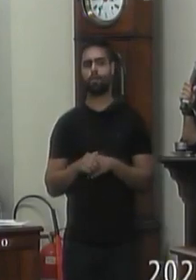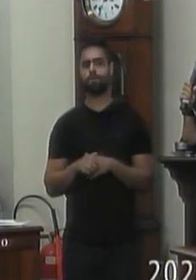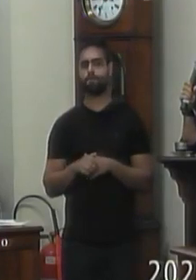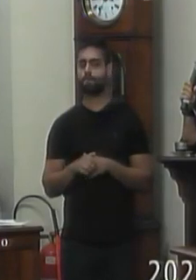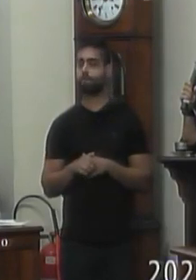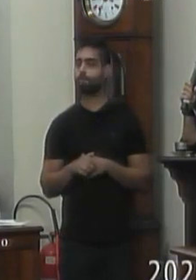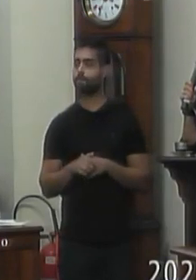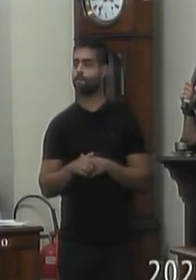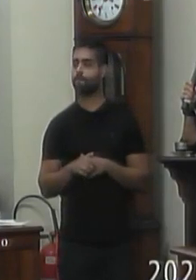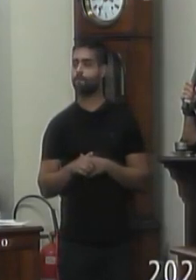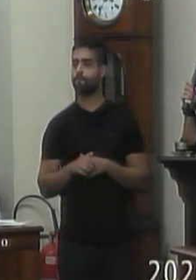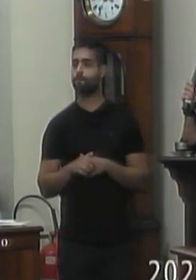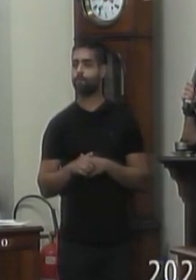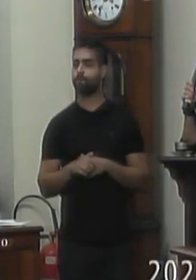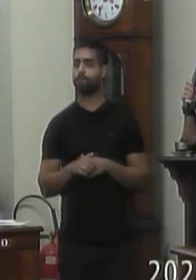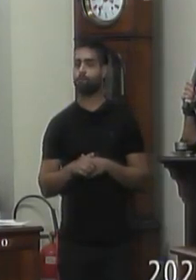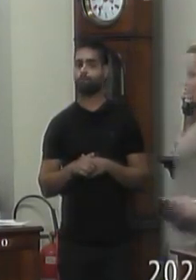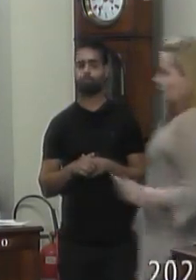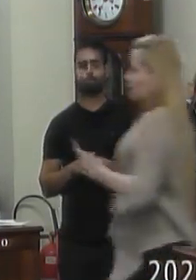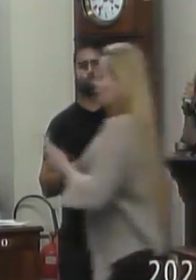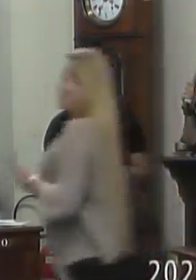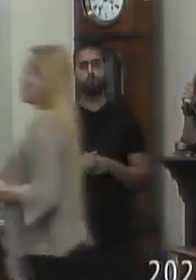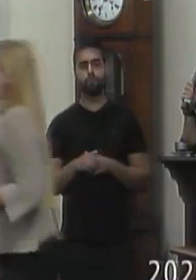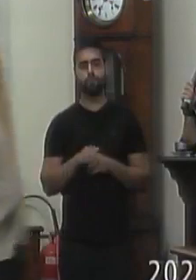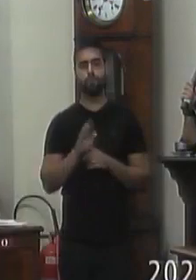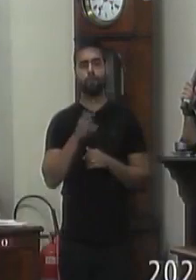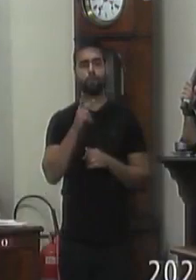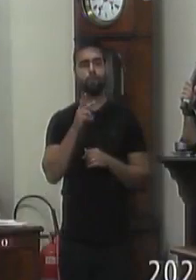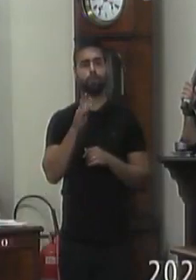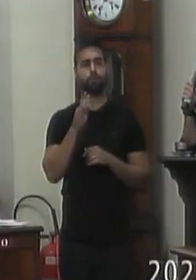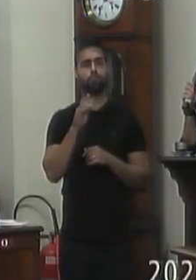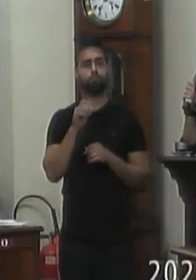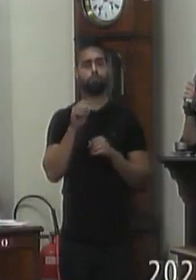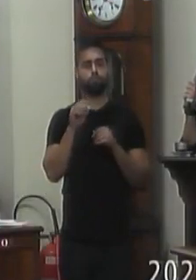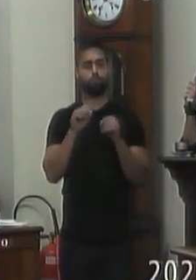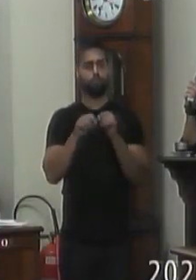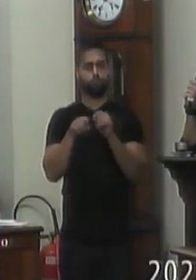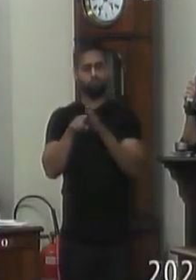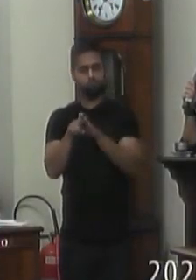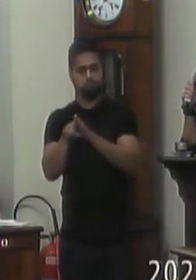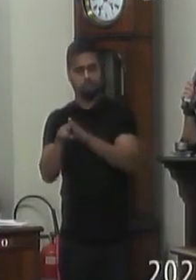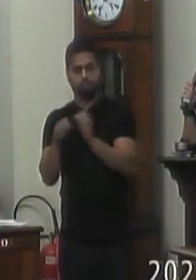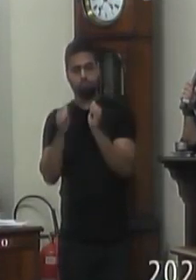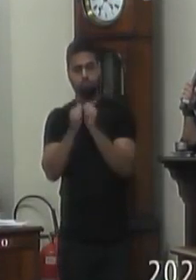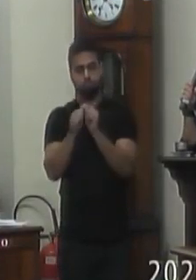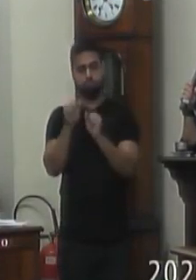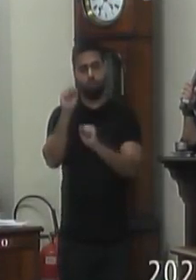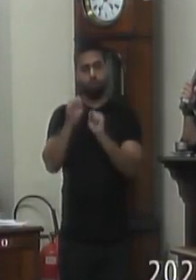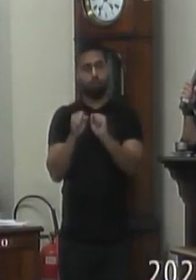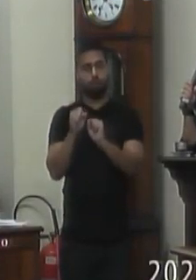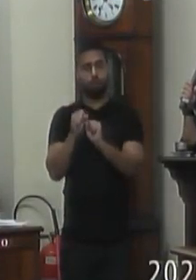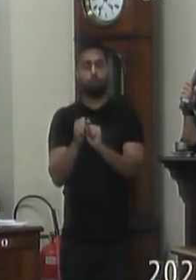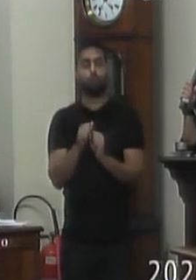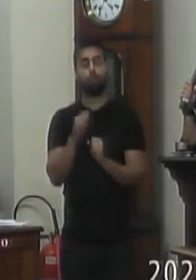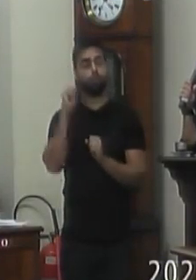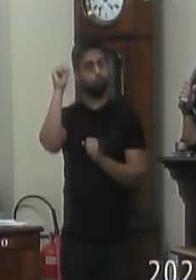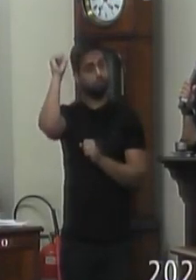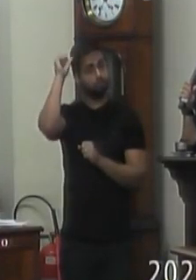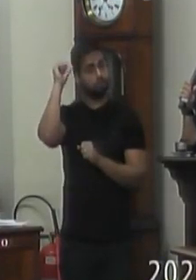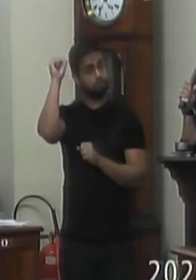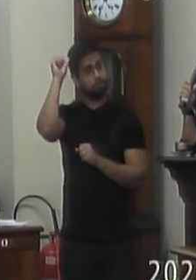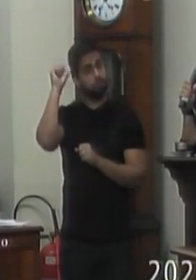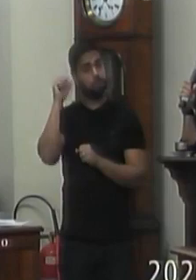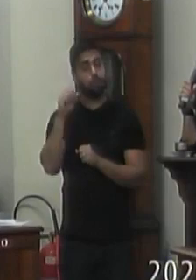em virtude dessa questão da taxa de embarque, estão sendo feitas ações fiscais junto às empresas, né? A parte